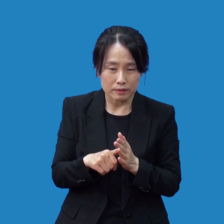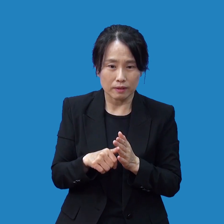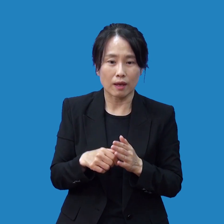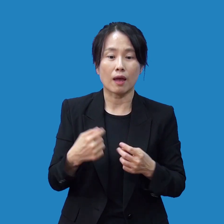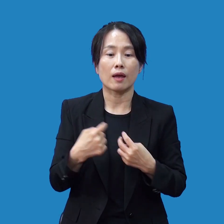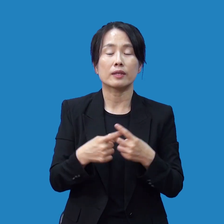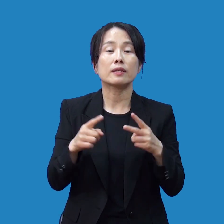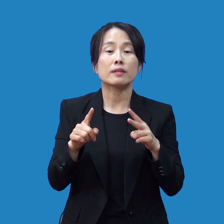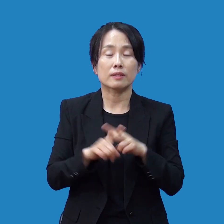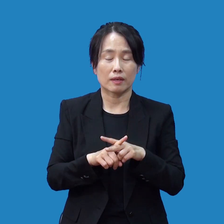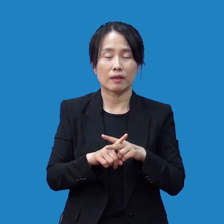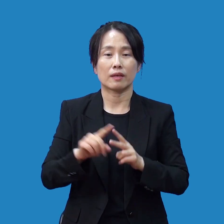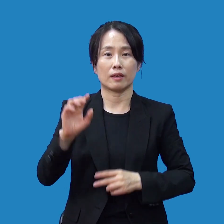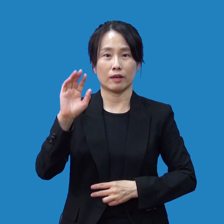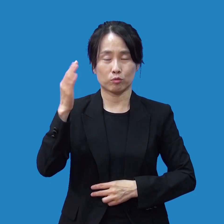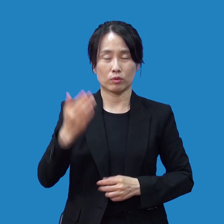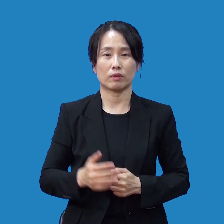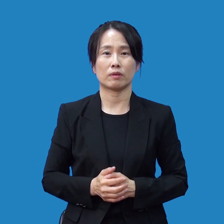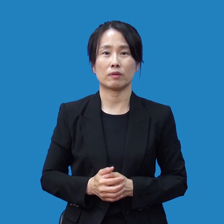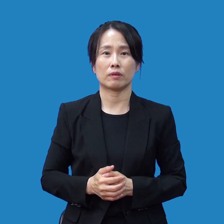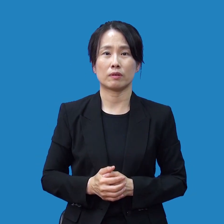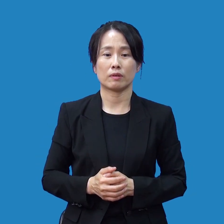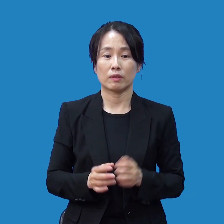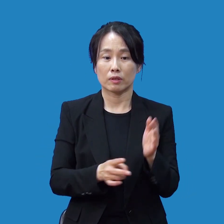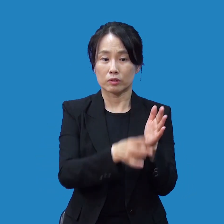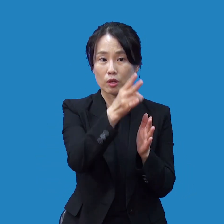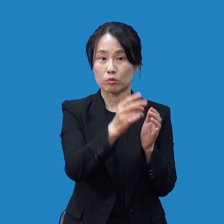되는 겁니다. 왜 예루살렘